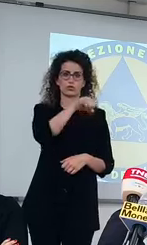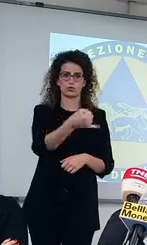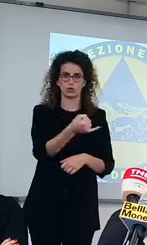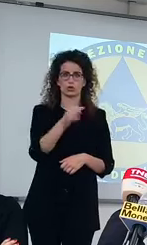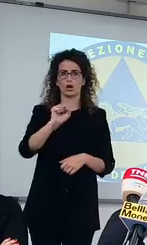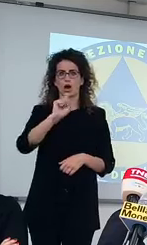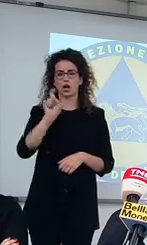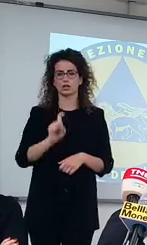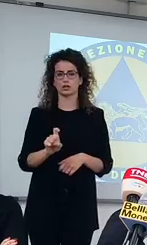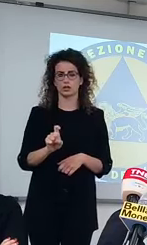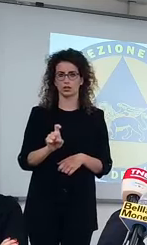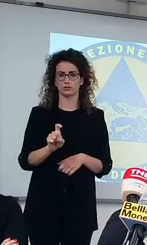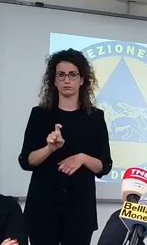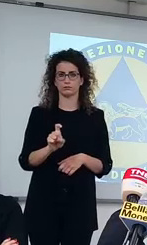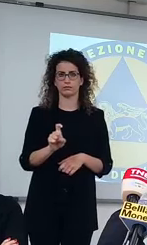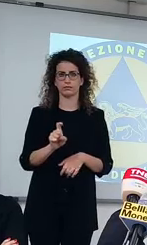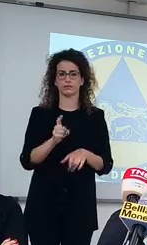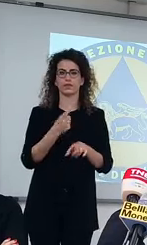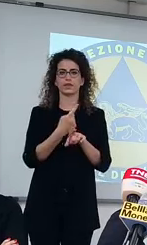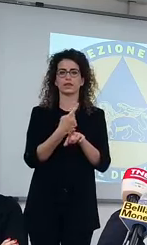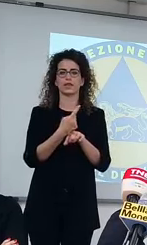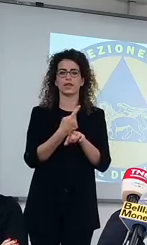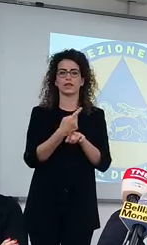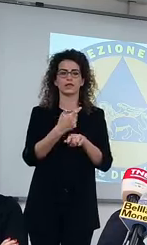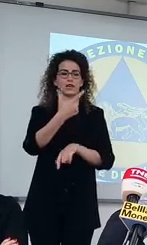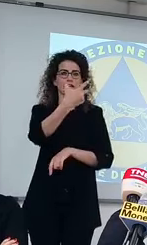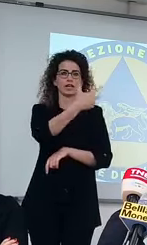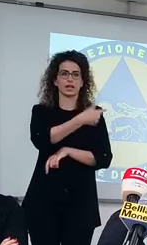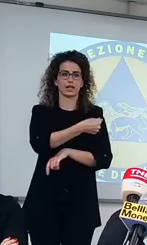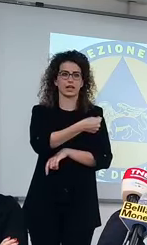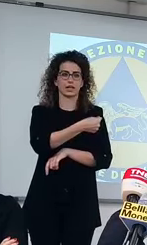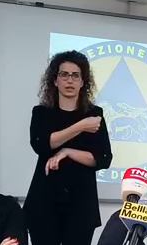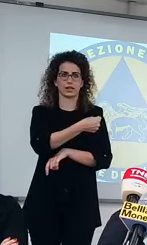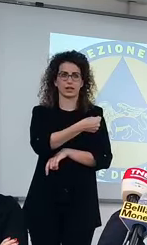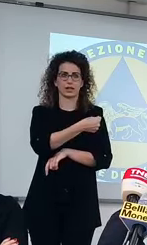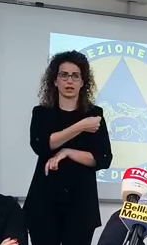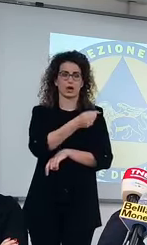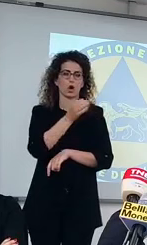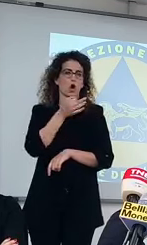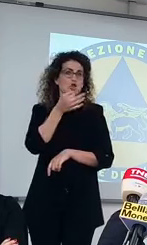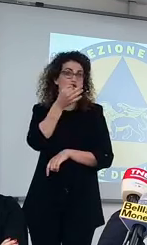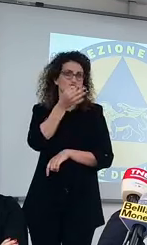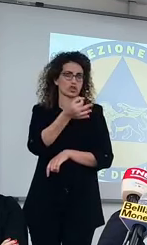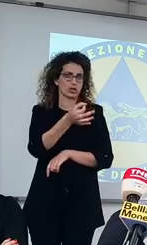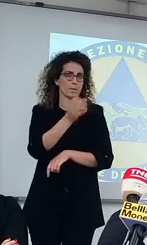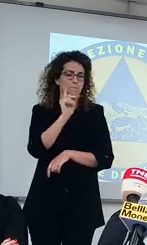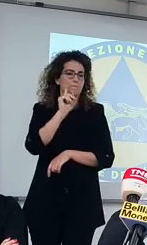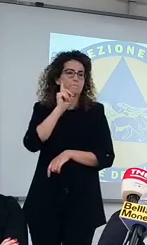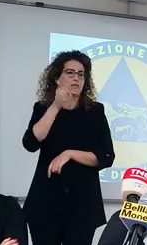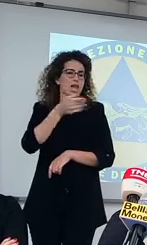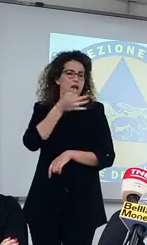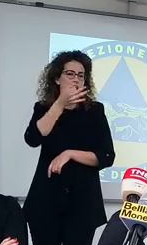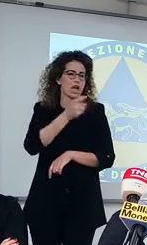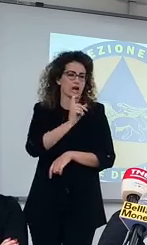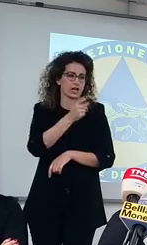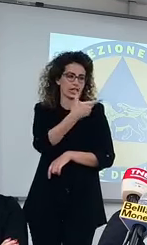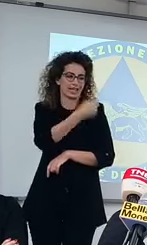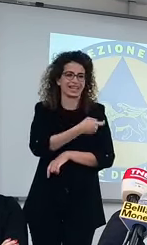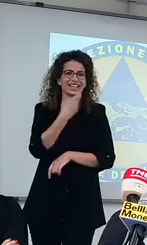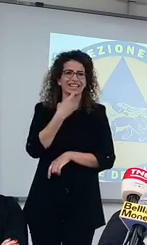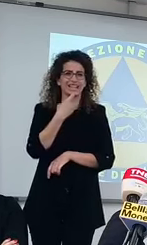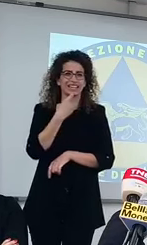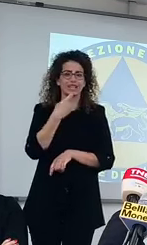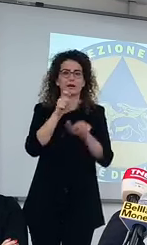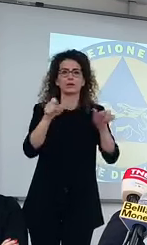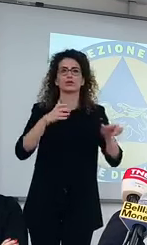e AstraZeneca dovevano essere somministrati in via raccomandata, diciamo, era fortemente raccomandata a chi aveva più